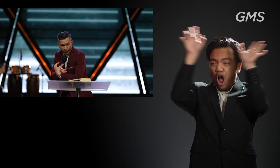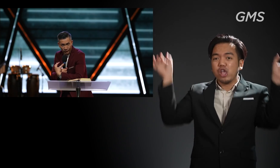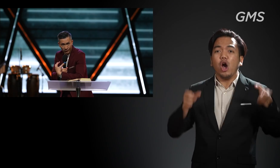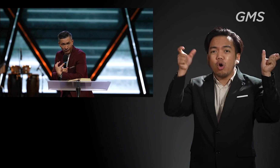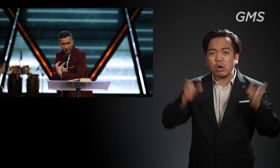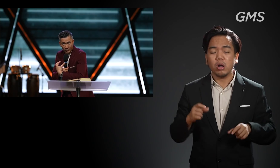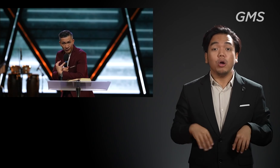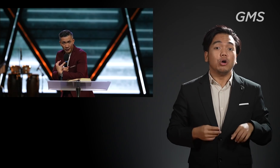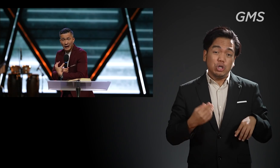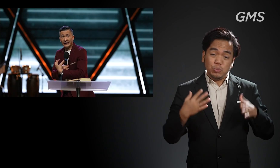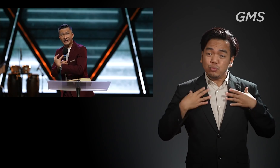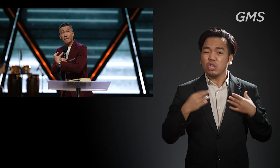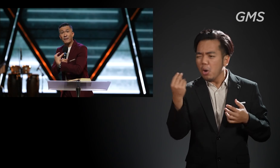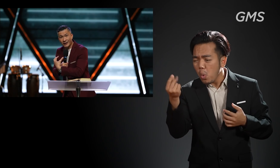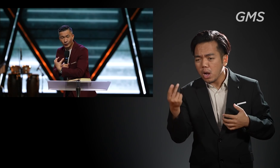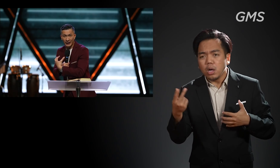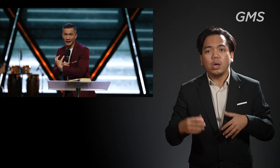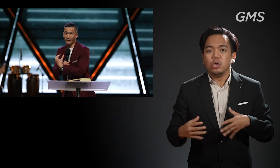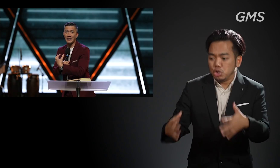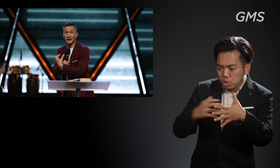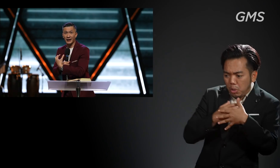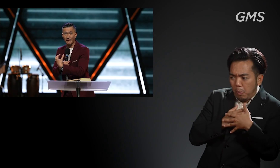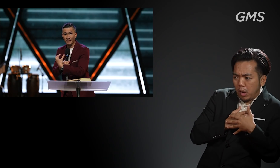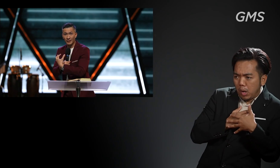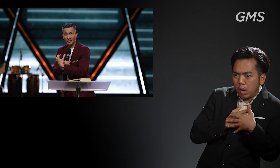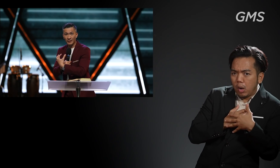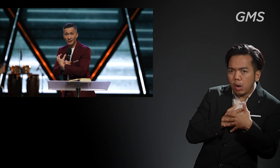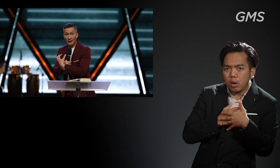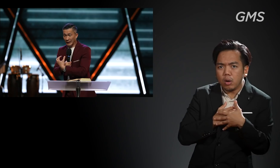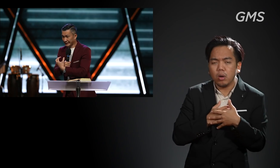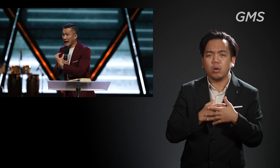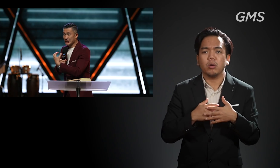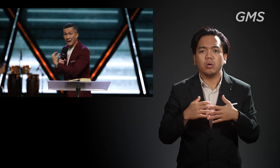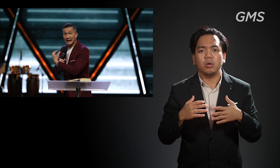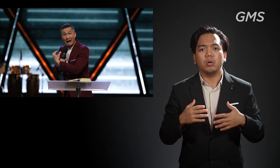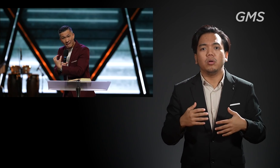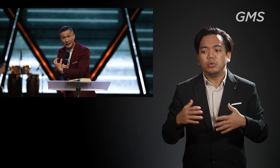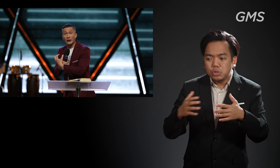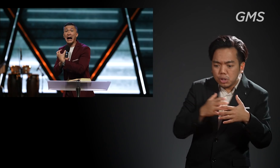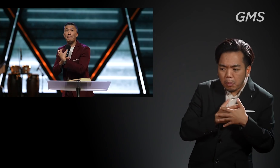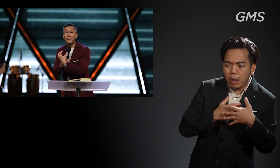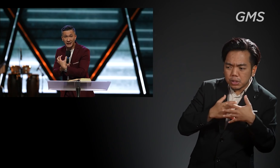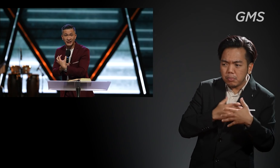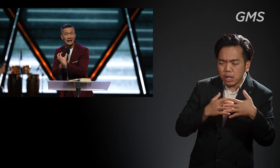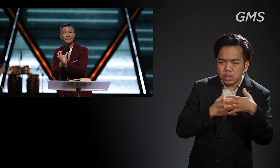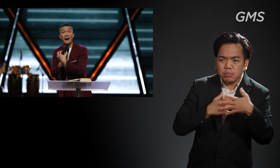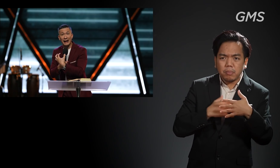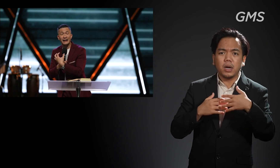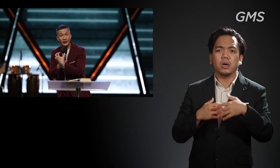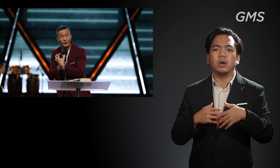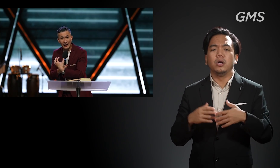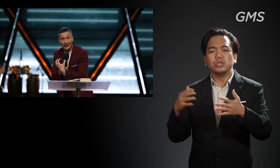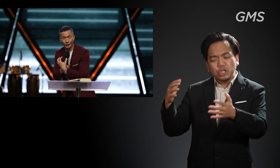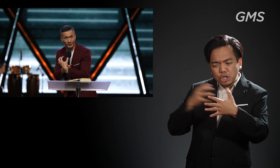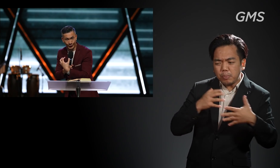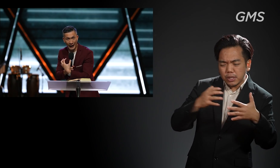begini melulu. Disimpan juga kena inflasi, ditahan semakin lama juga habis karena dipakai